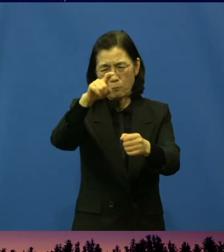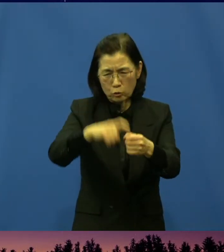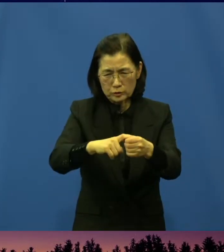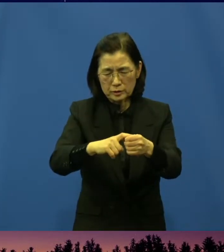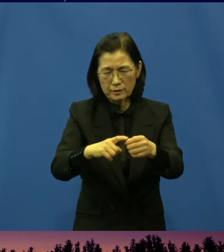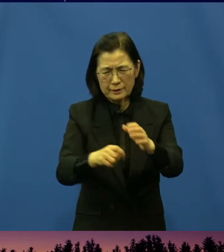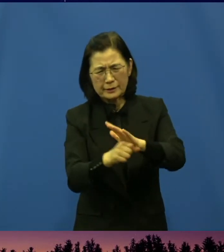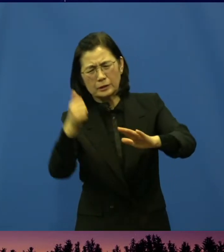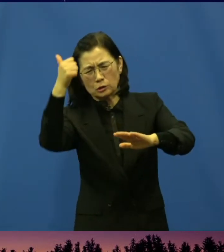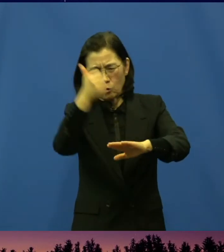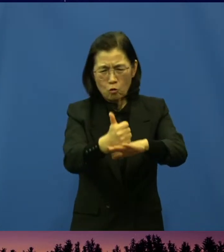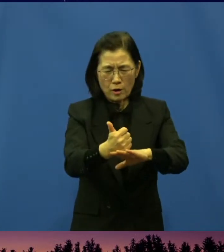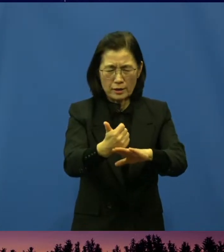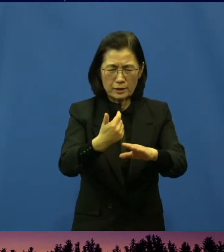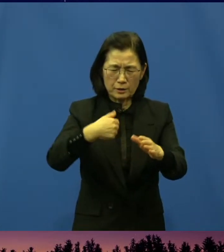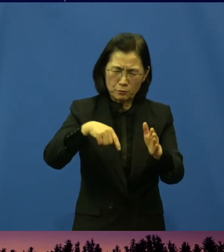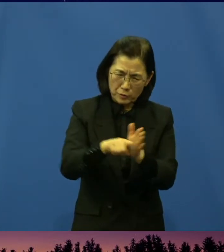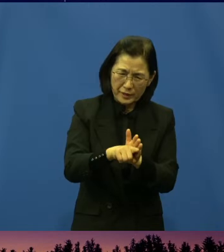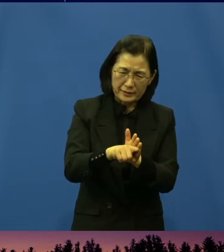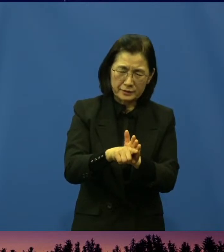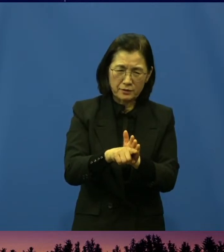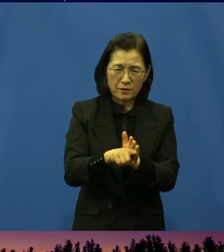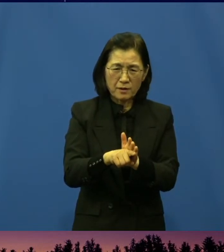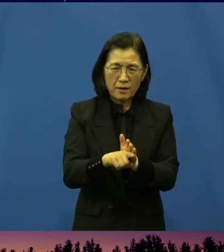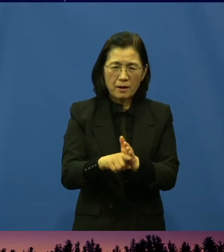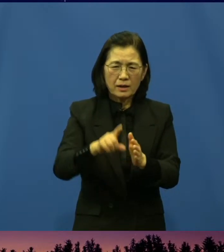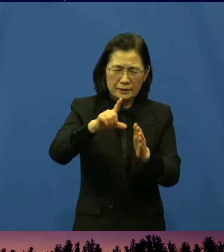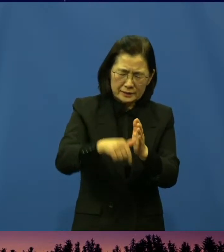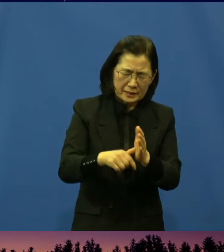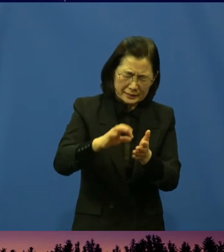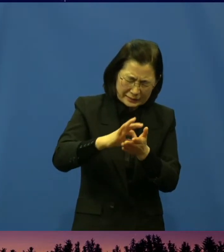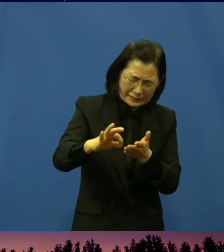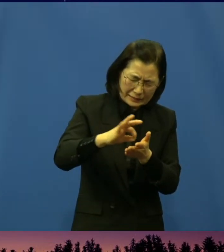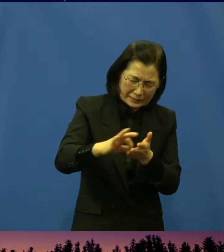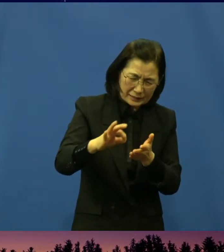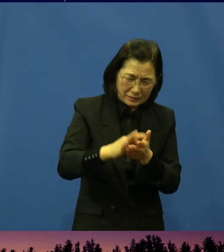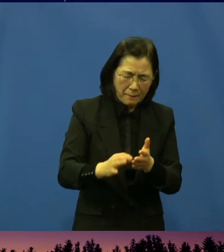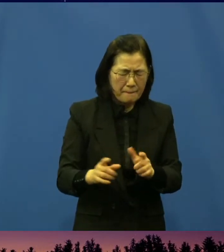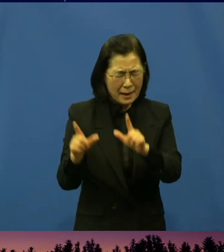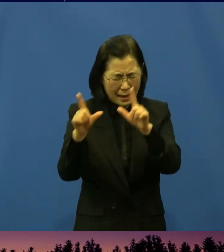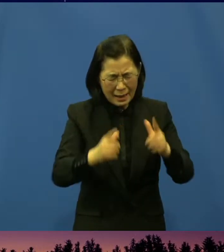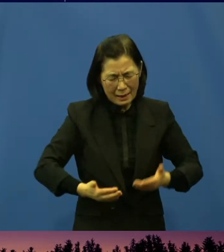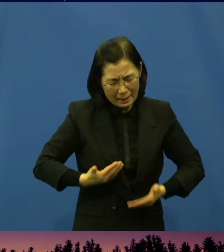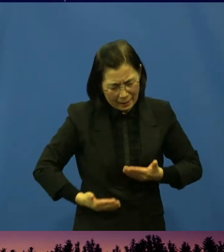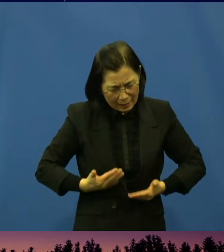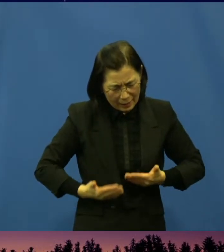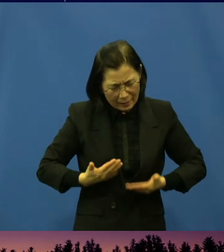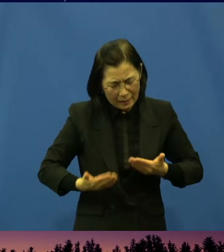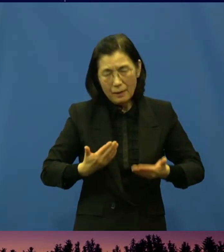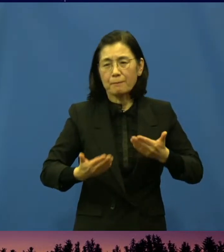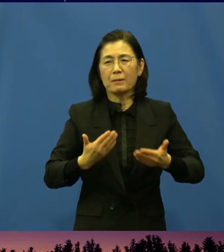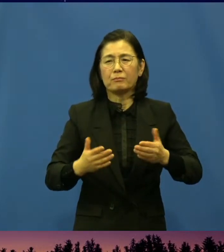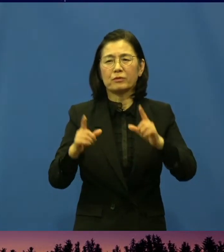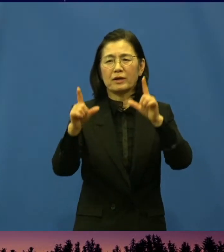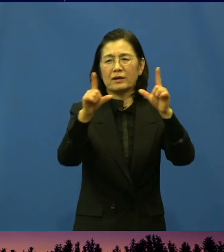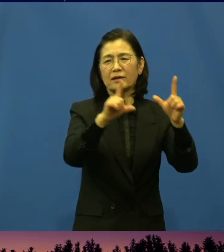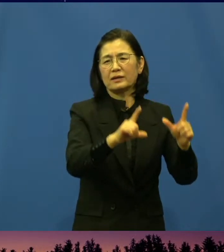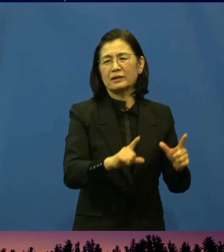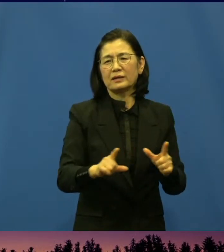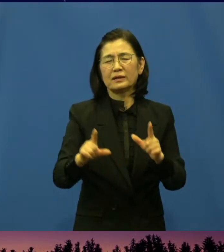그러니까 막 쫓기는 거예요. 누가 쫓아오지도 않는데 막 자기 혼자 막 정신없이 사는 거예요. 안 잡으러